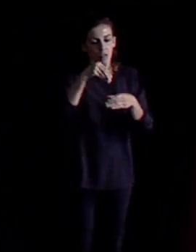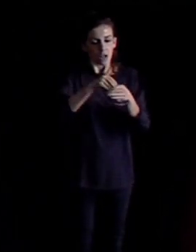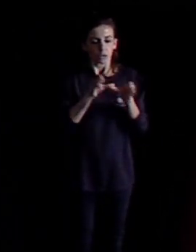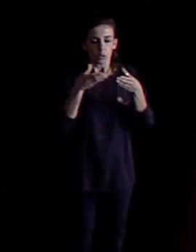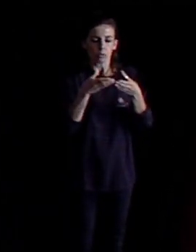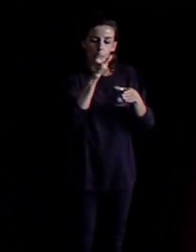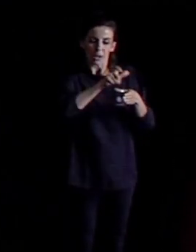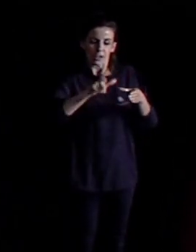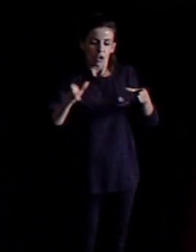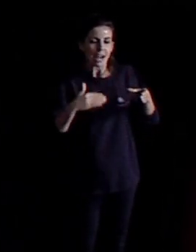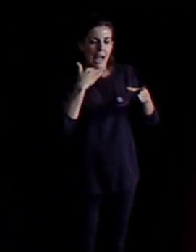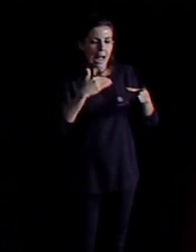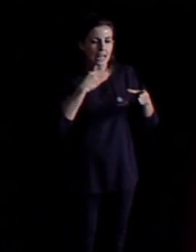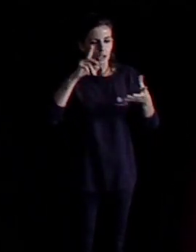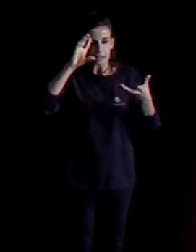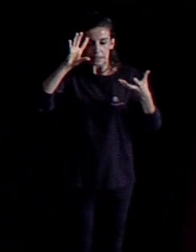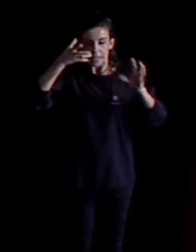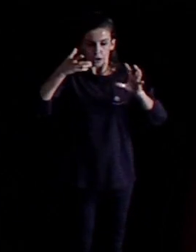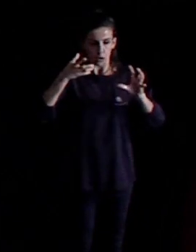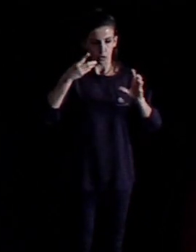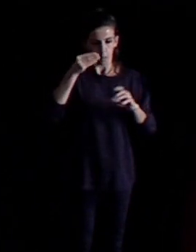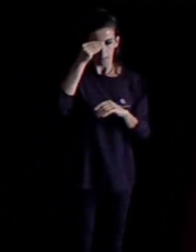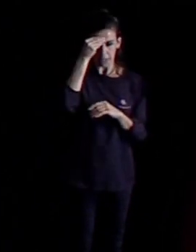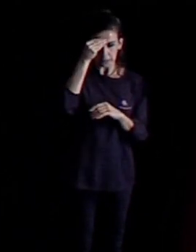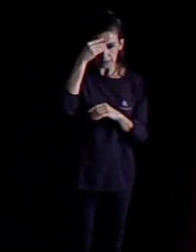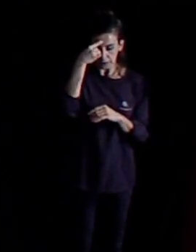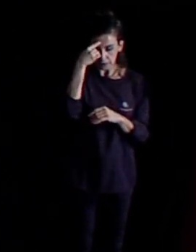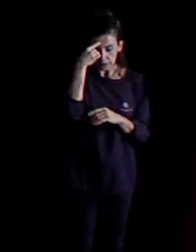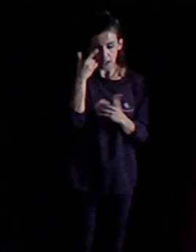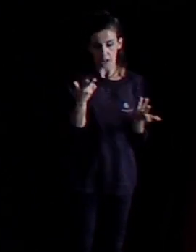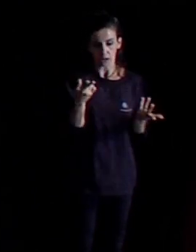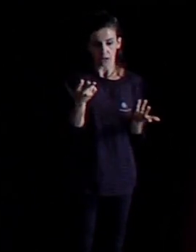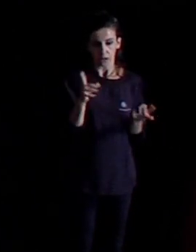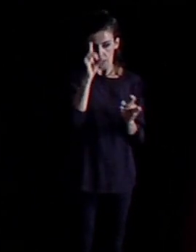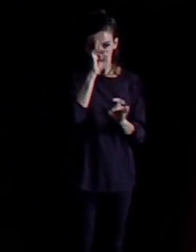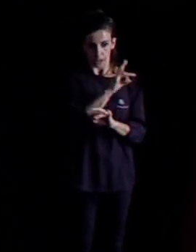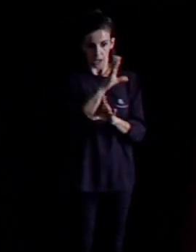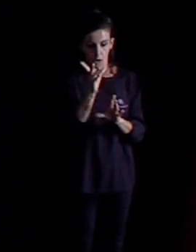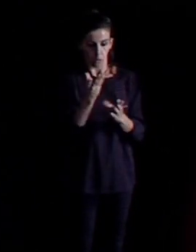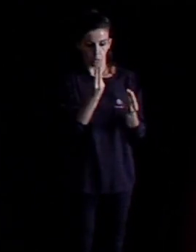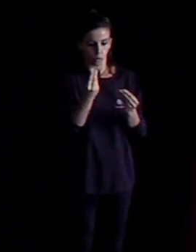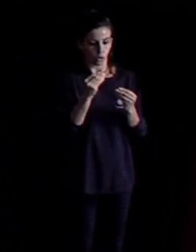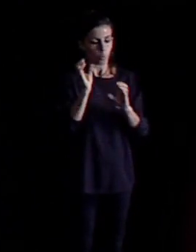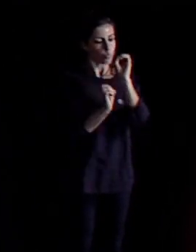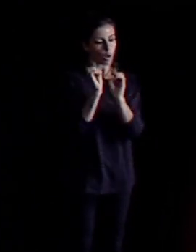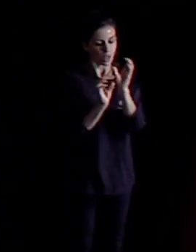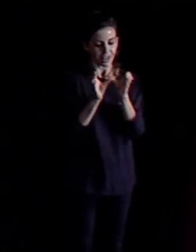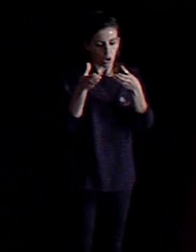algún tipo de trastorno mental. El porcentaje, por supuesto, de ese grupo es muy